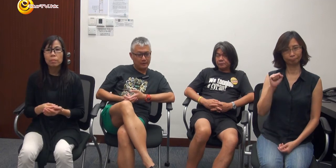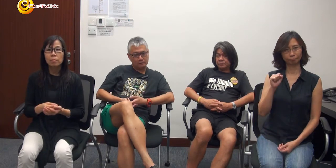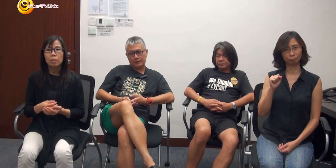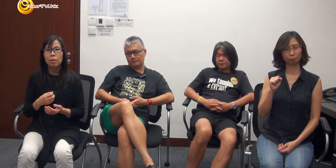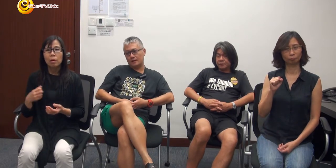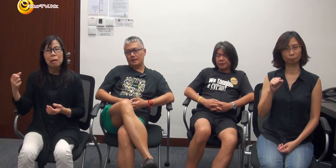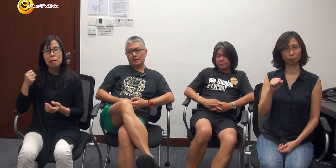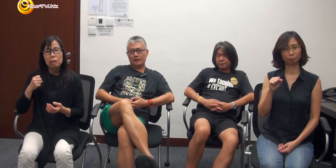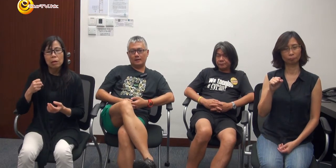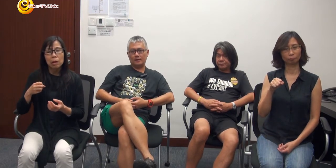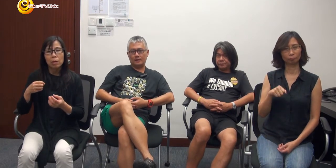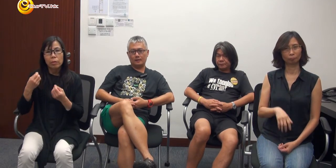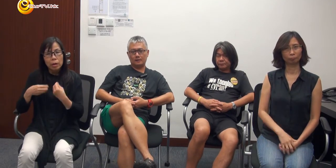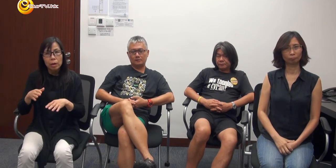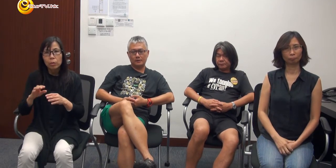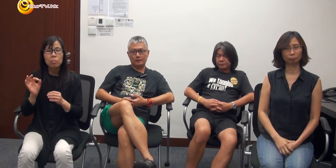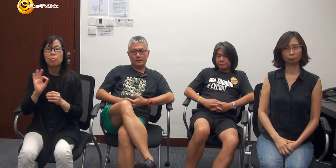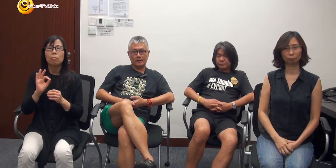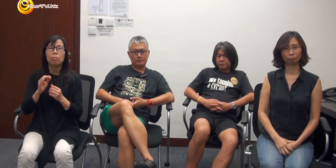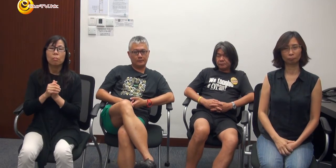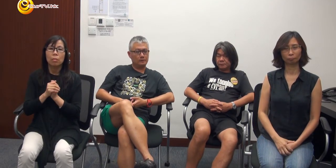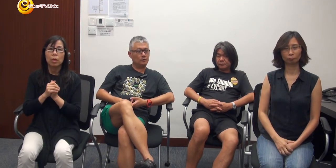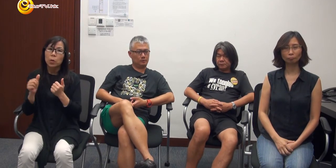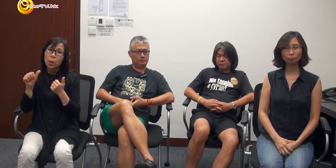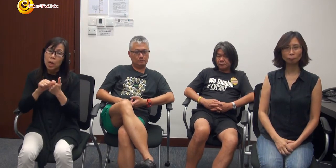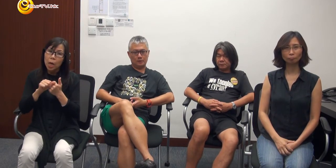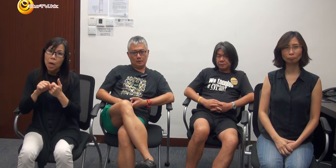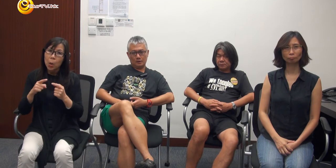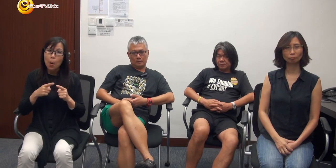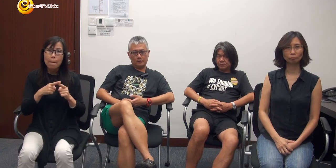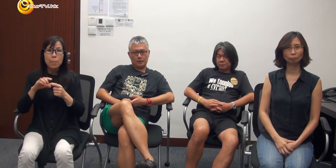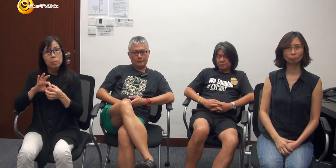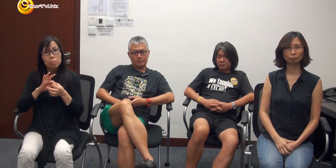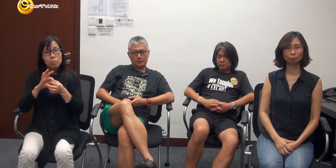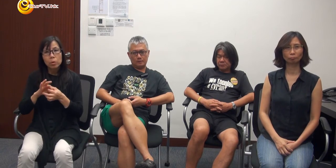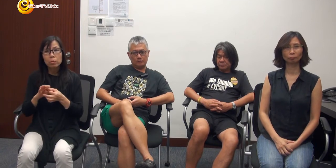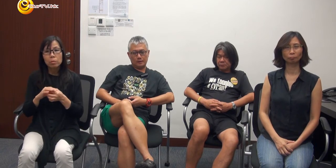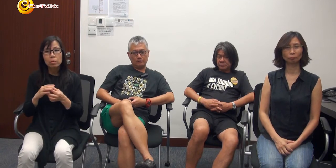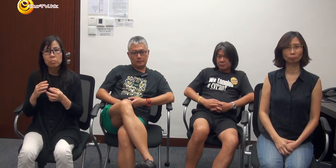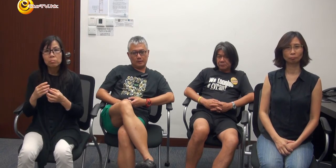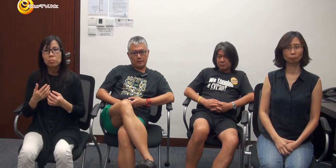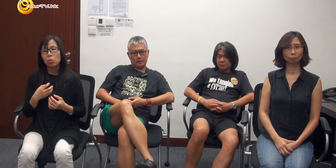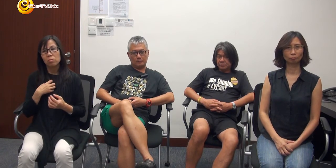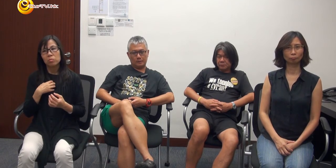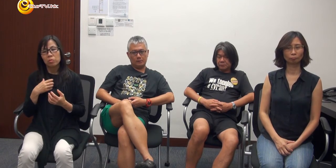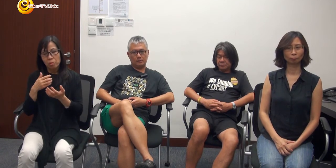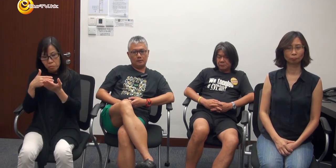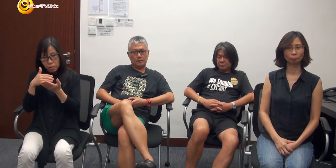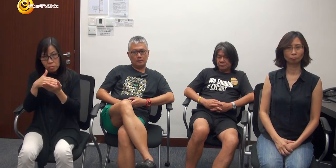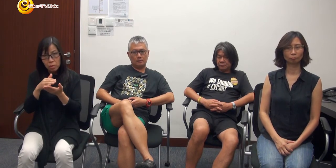搞掂。當然你話靠民建聯，咁我自己嘅分析就認為就係、是民建聯而家好